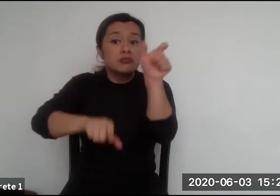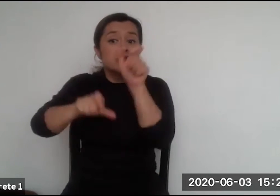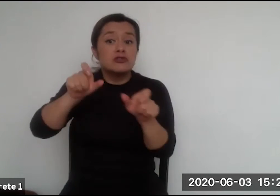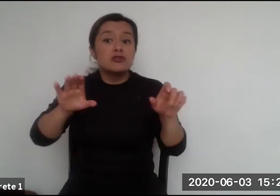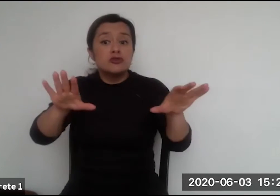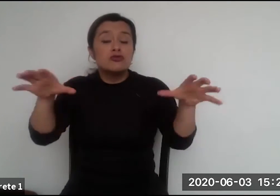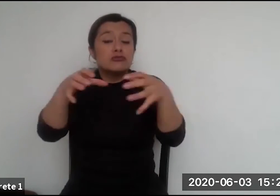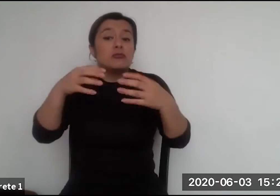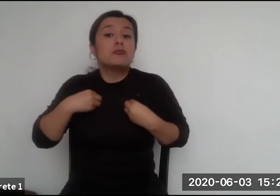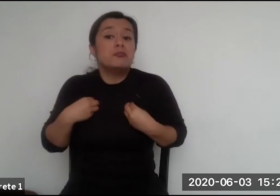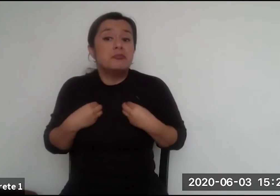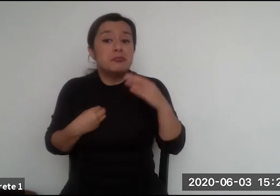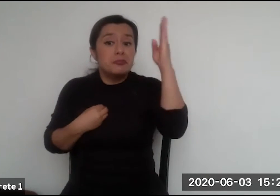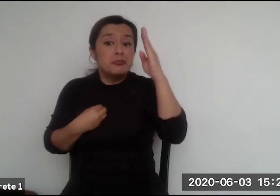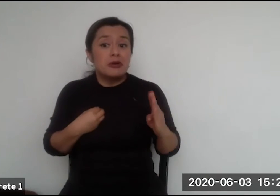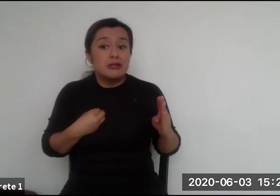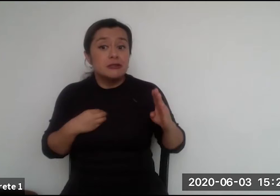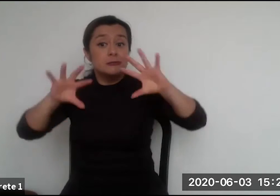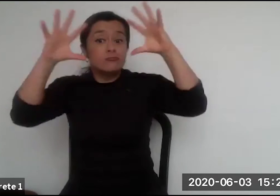nesses termos, né?